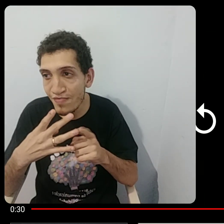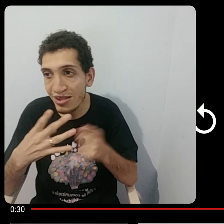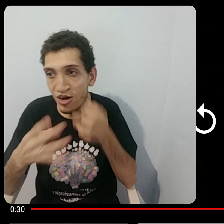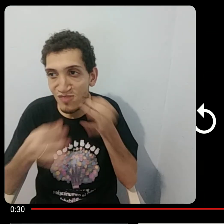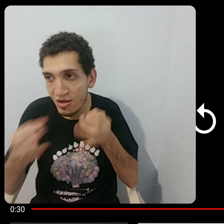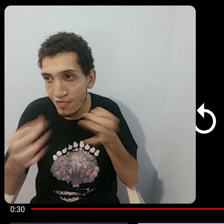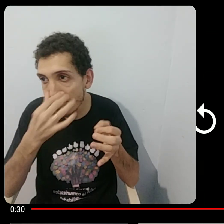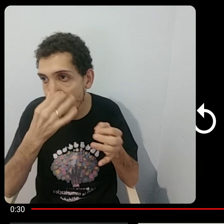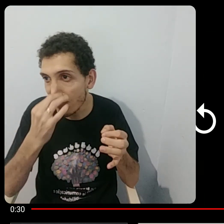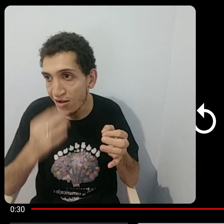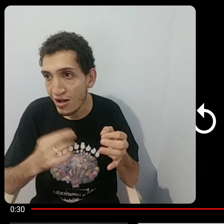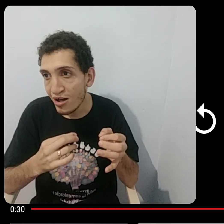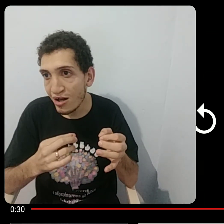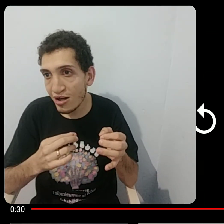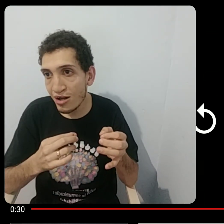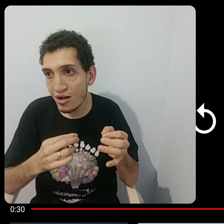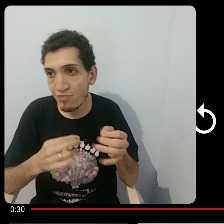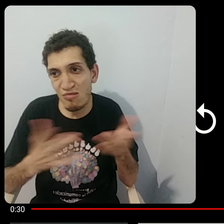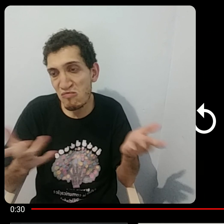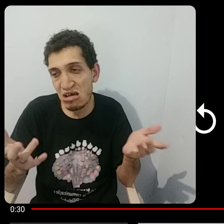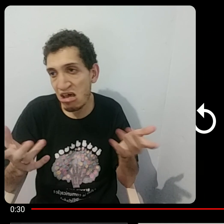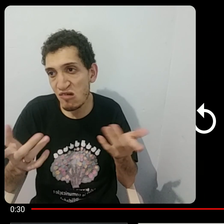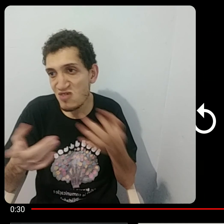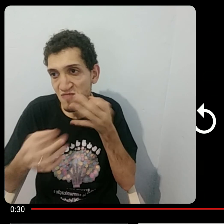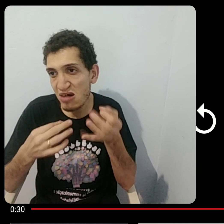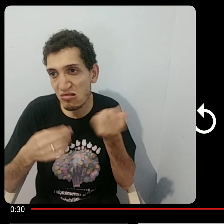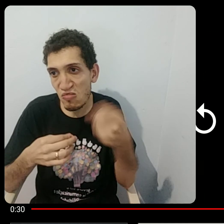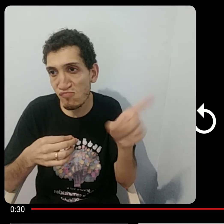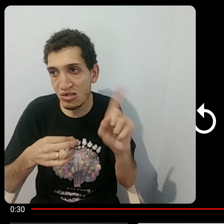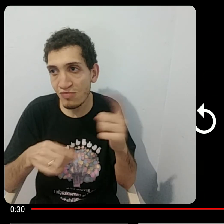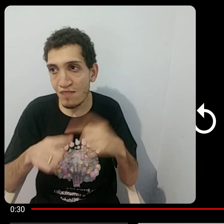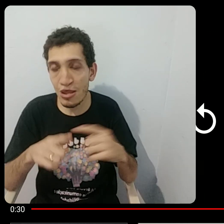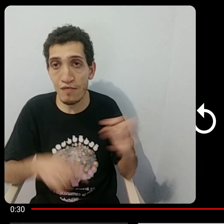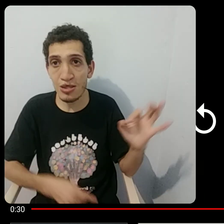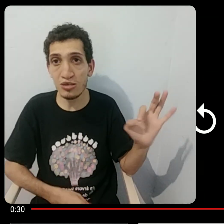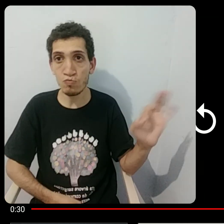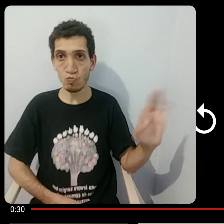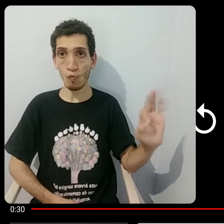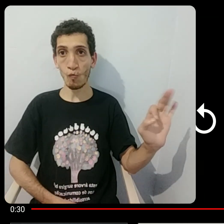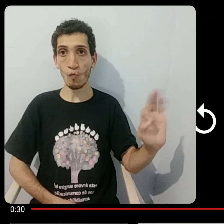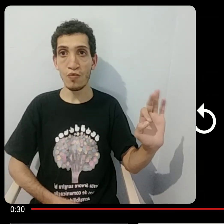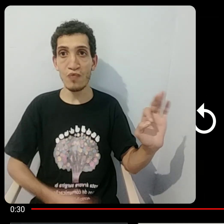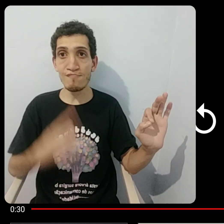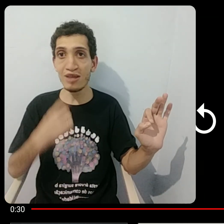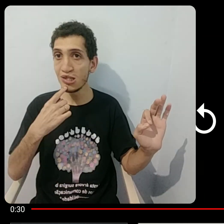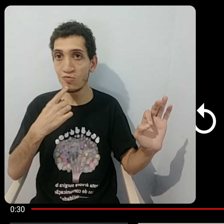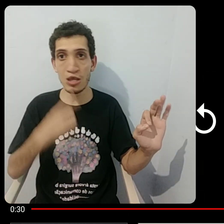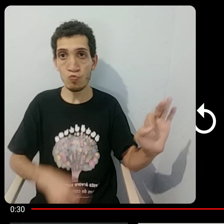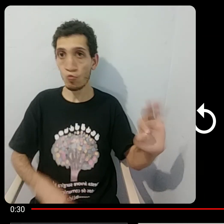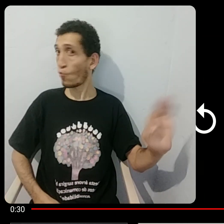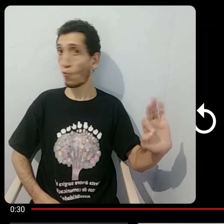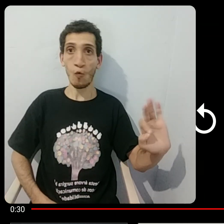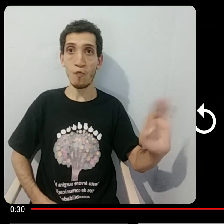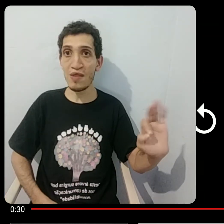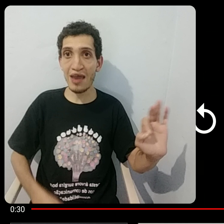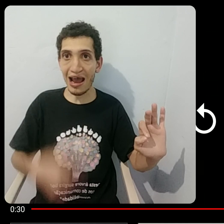Terceira observação. Não, essa observação não precisa. Ele faz assim, na impressão ele vai negar. A